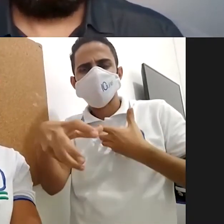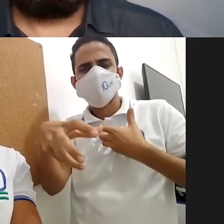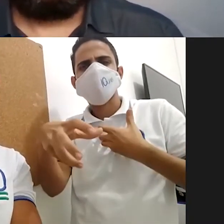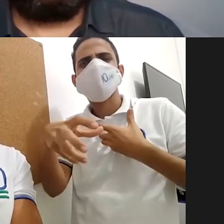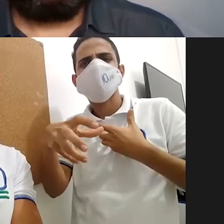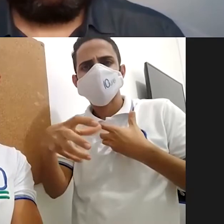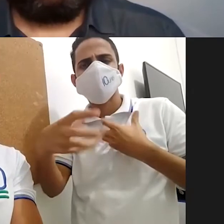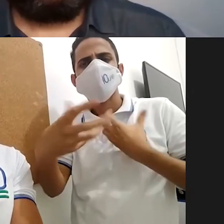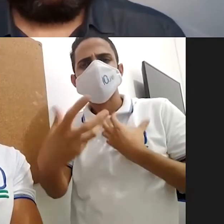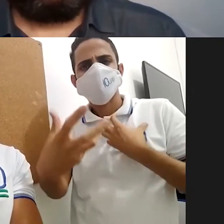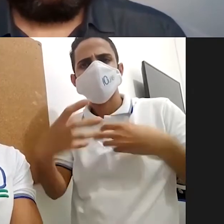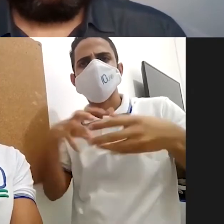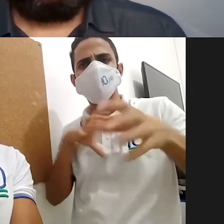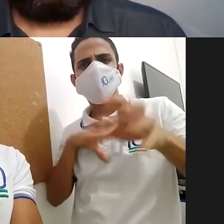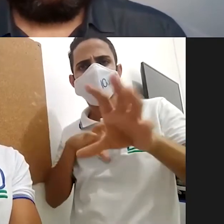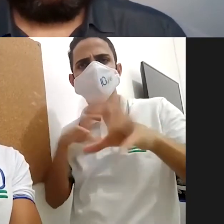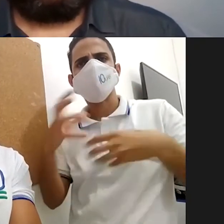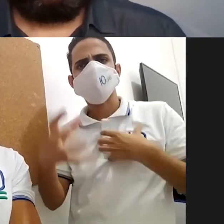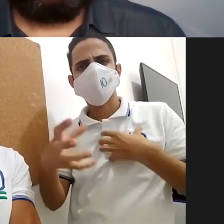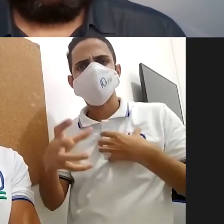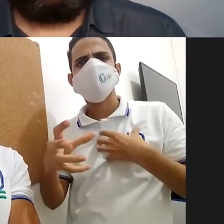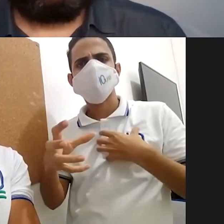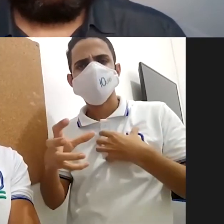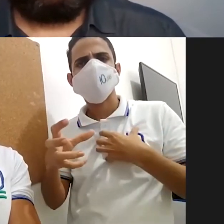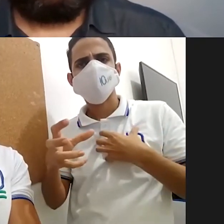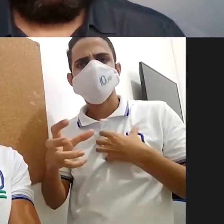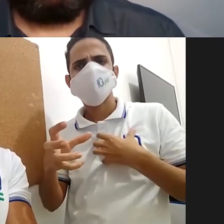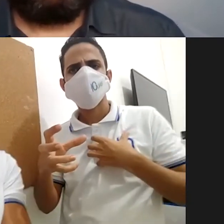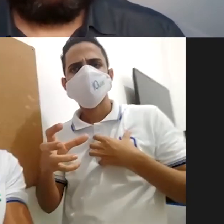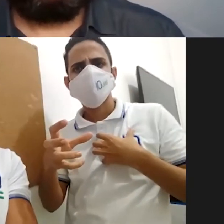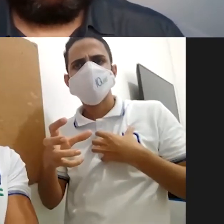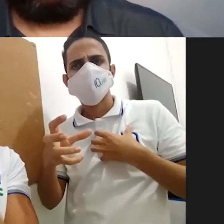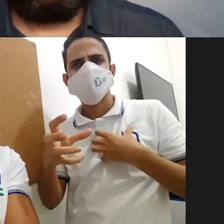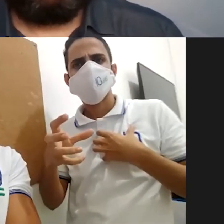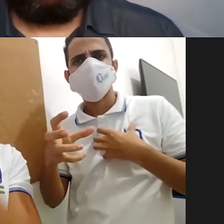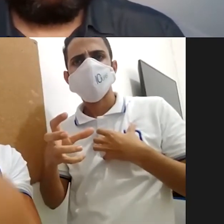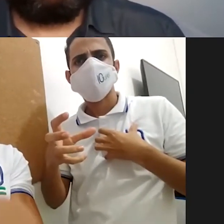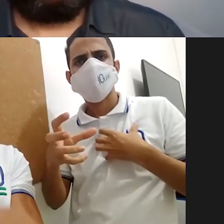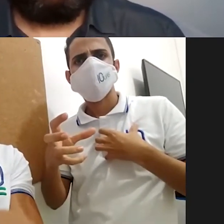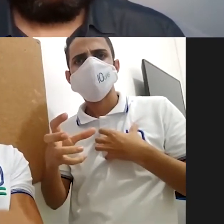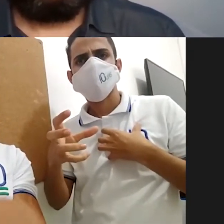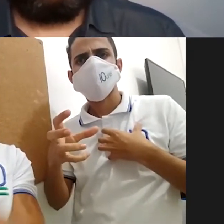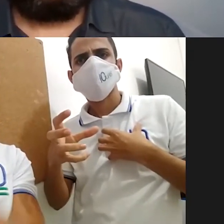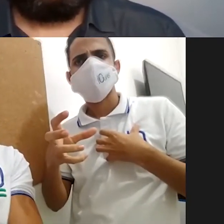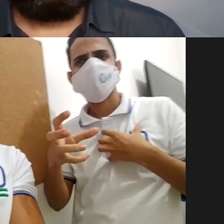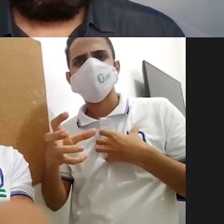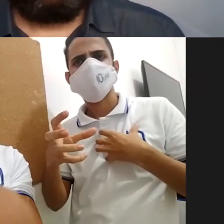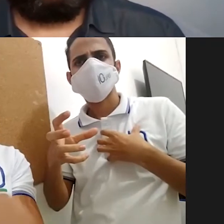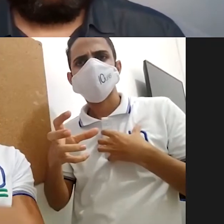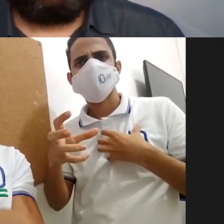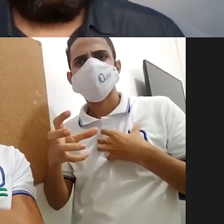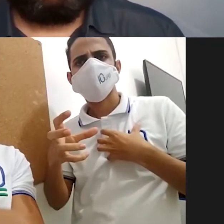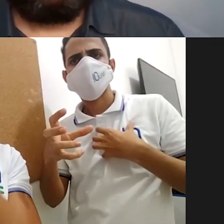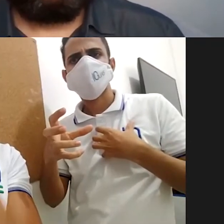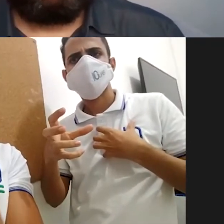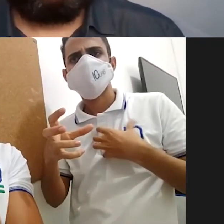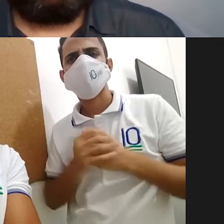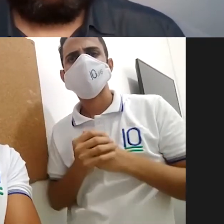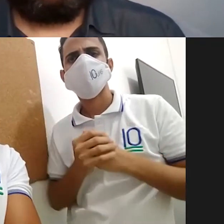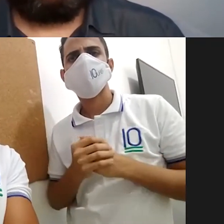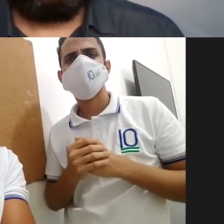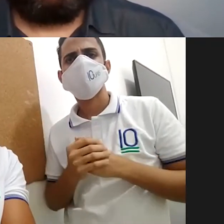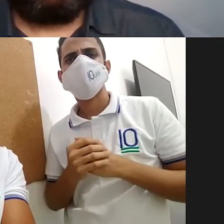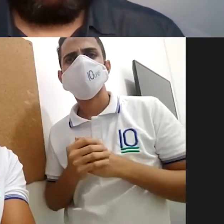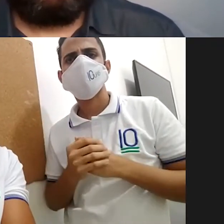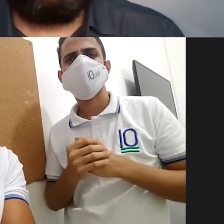na vida. Mas, ao contrário do que muita gente faz, que é o famoso ficar no sofá reclamando